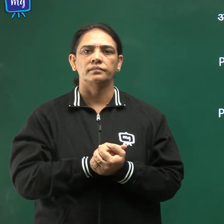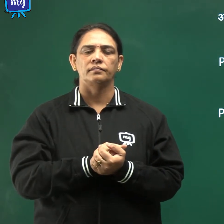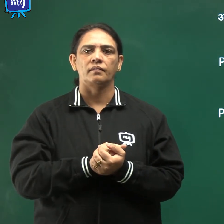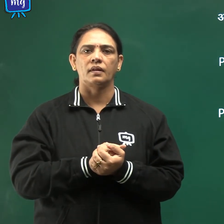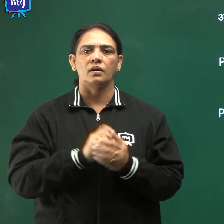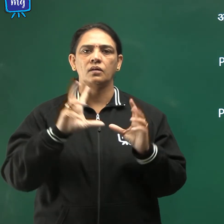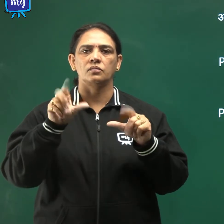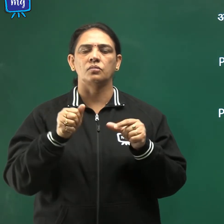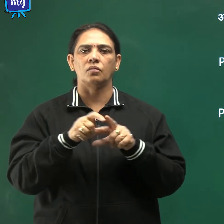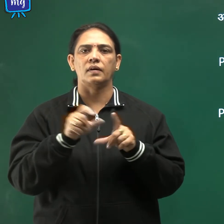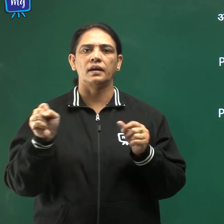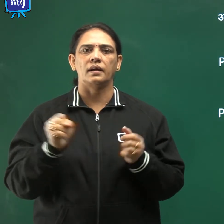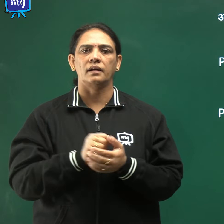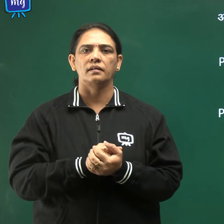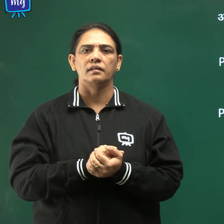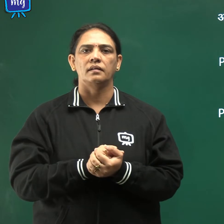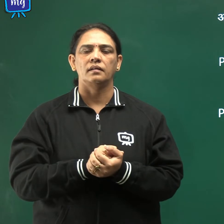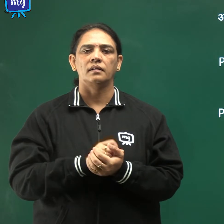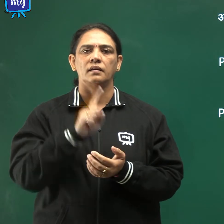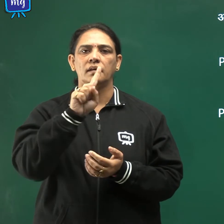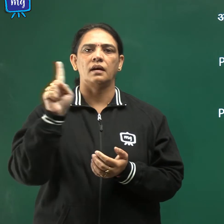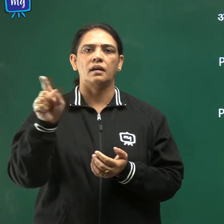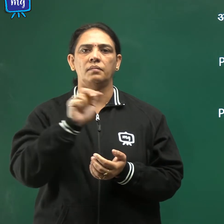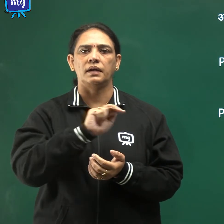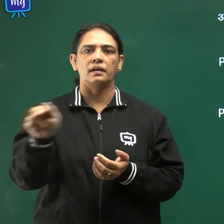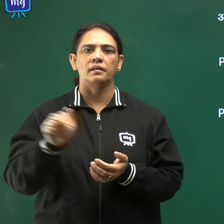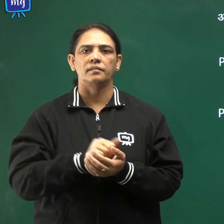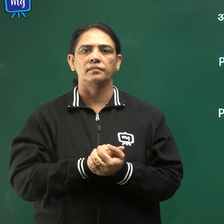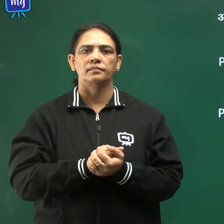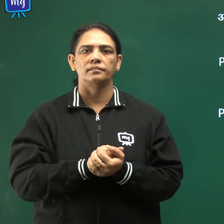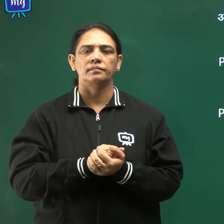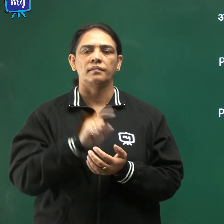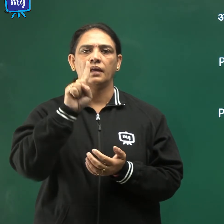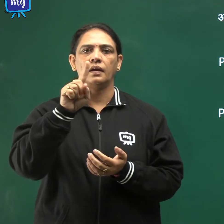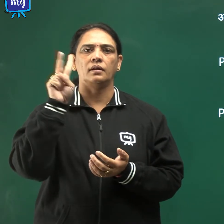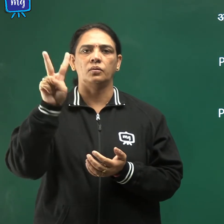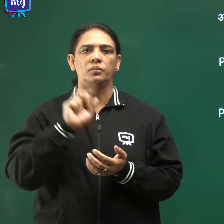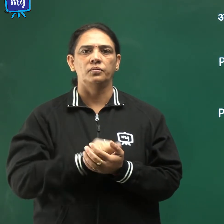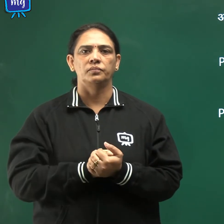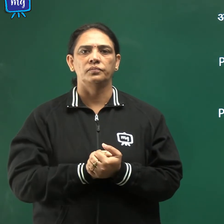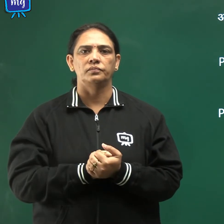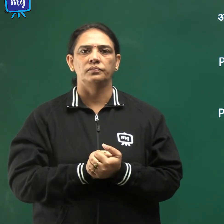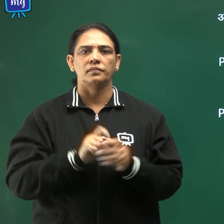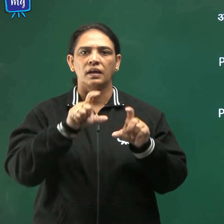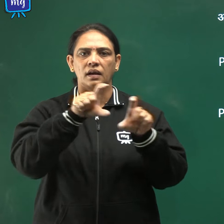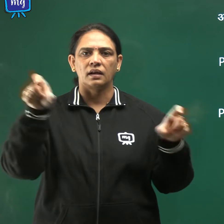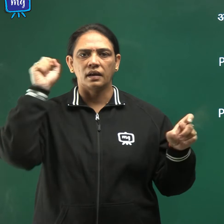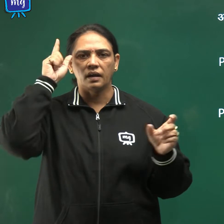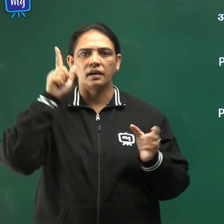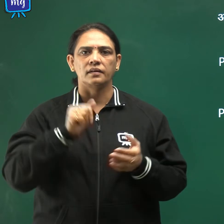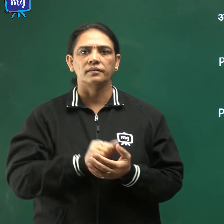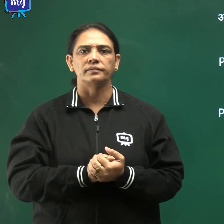का हल करेंगे कि 11 बटे का 12th और समझ आ